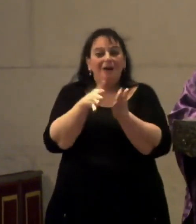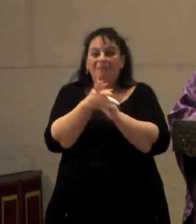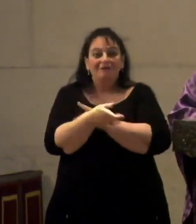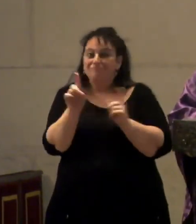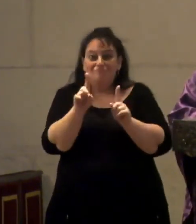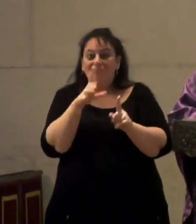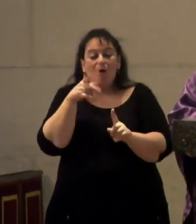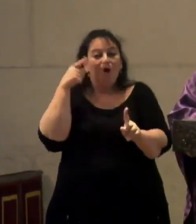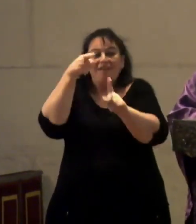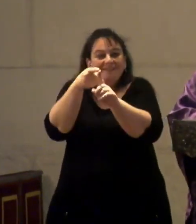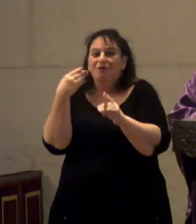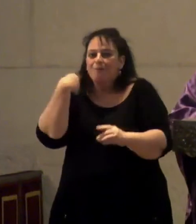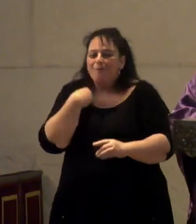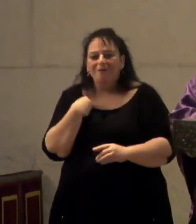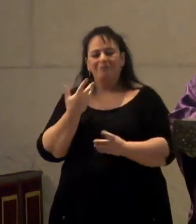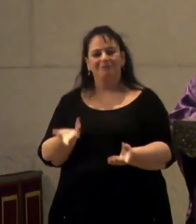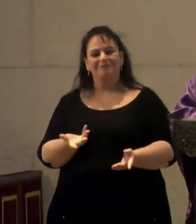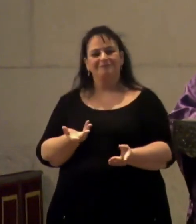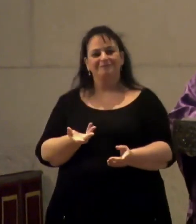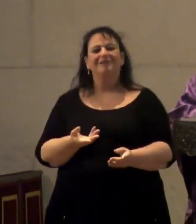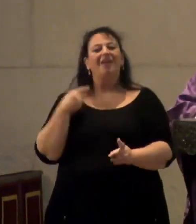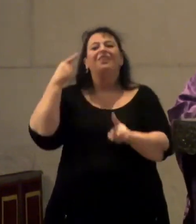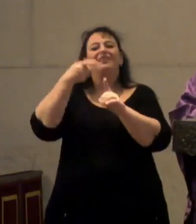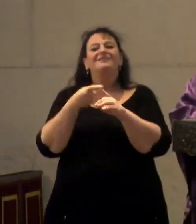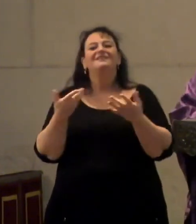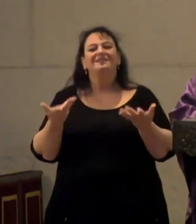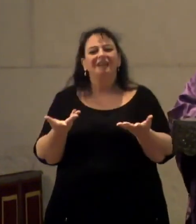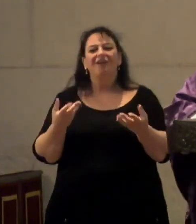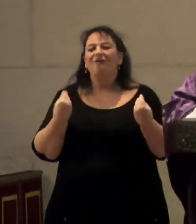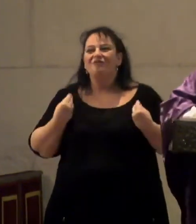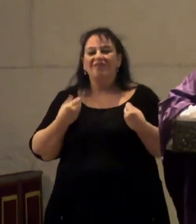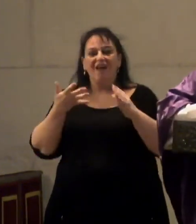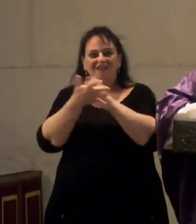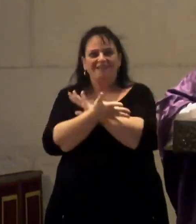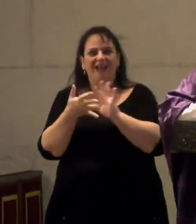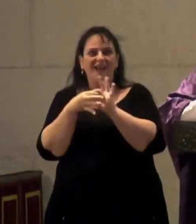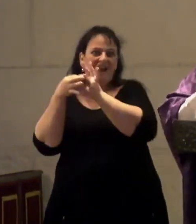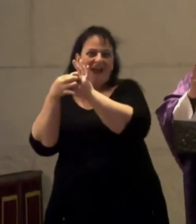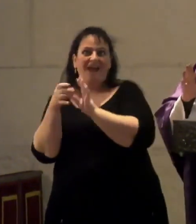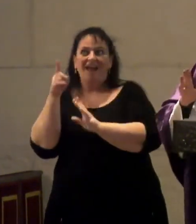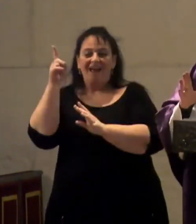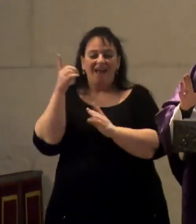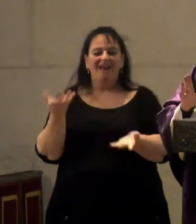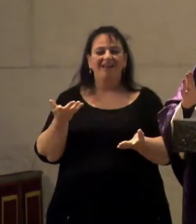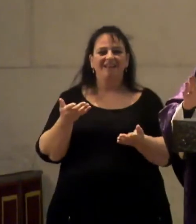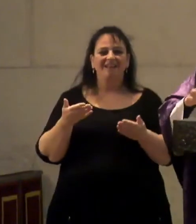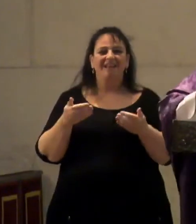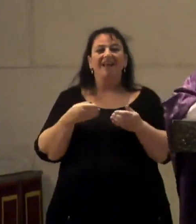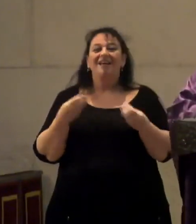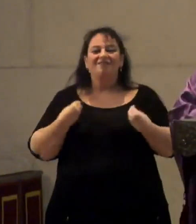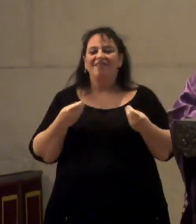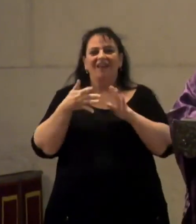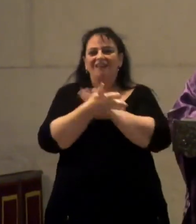mismo. Nuestro destino es precisamente la vida eterna que ha sido abierta